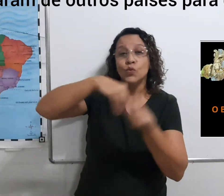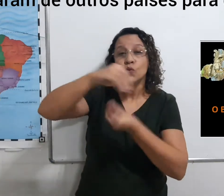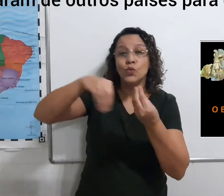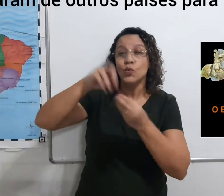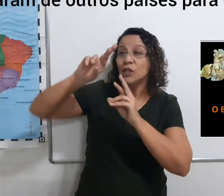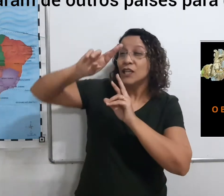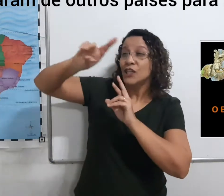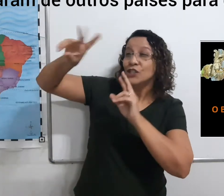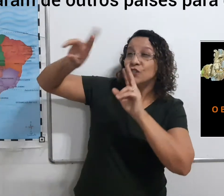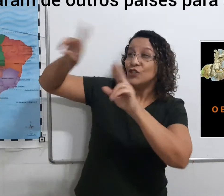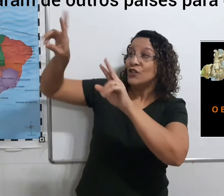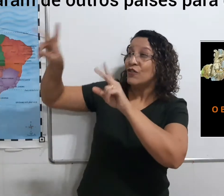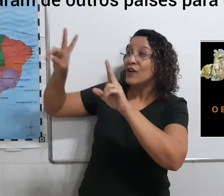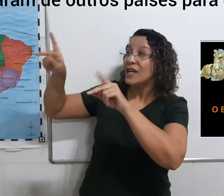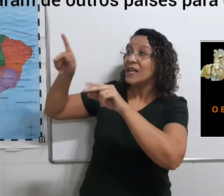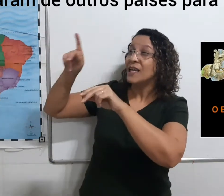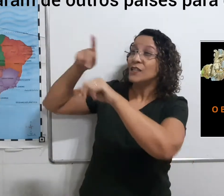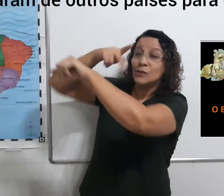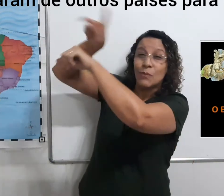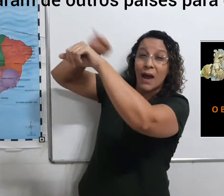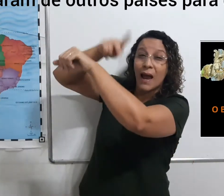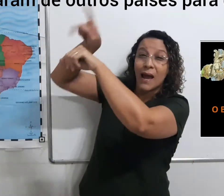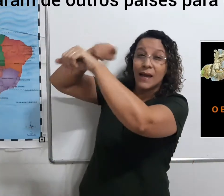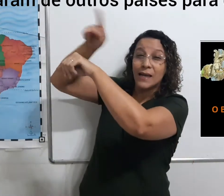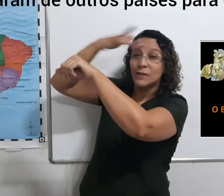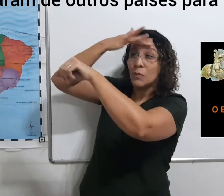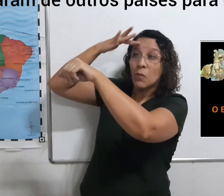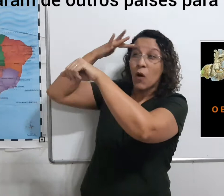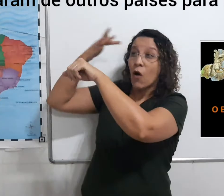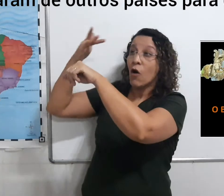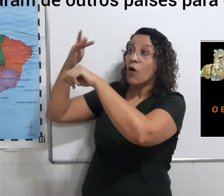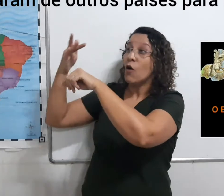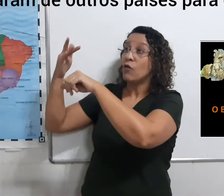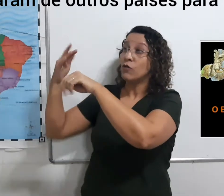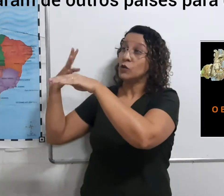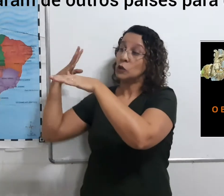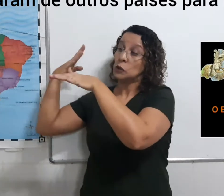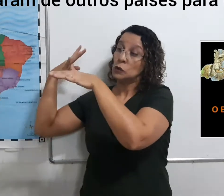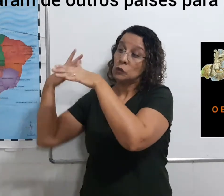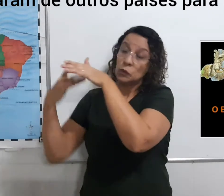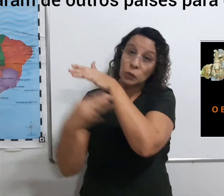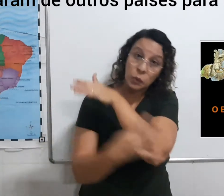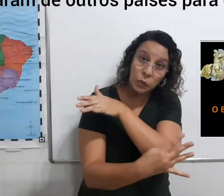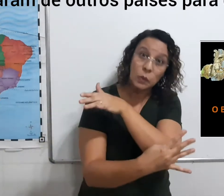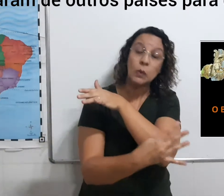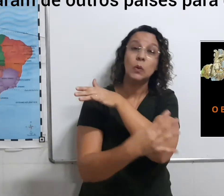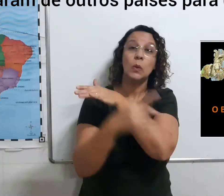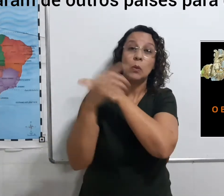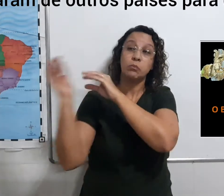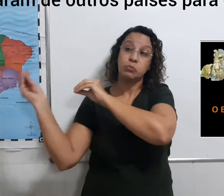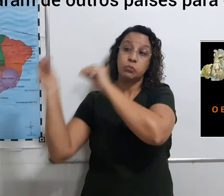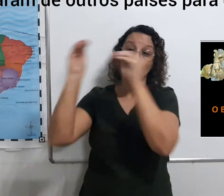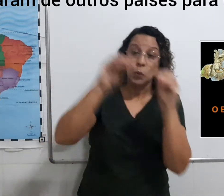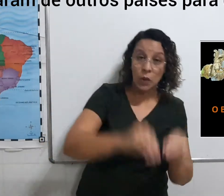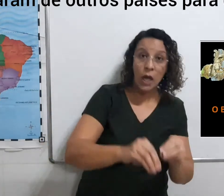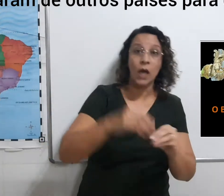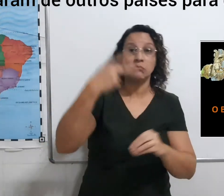diferentes povos que imigraram de outros países para o Brasil.